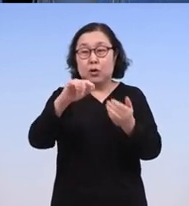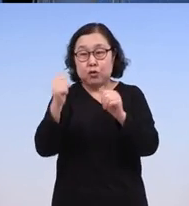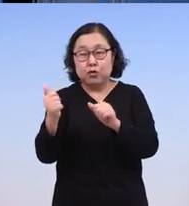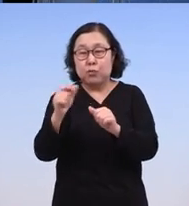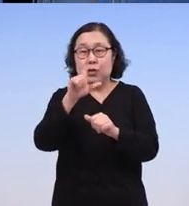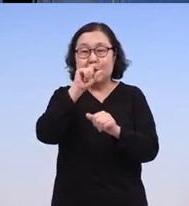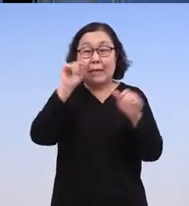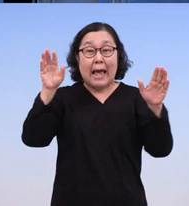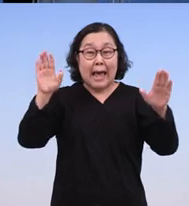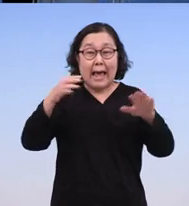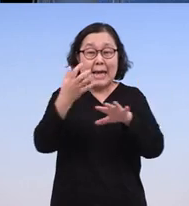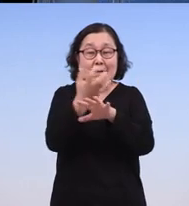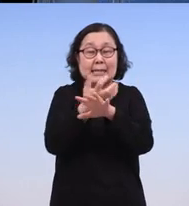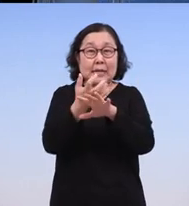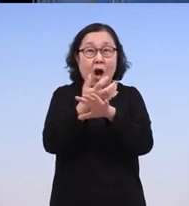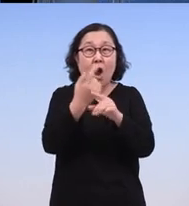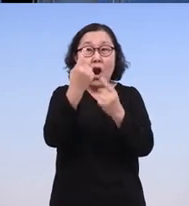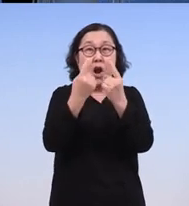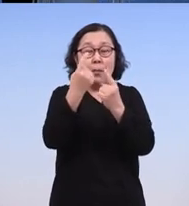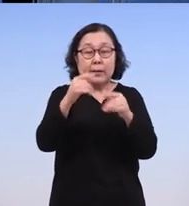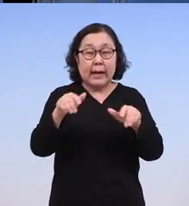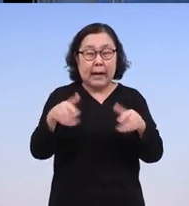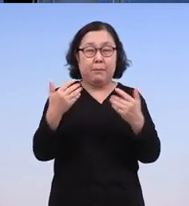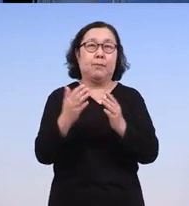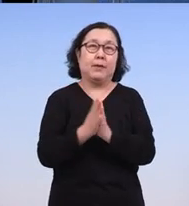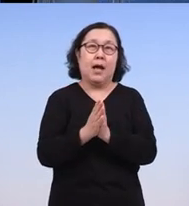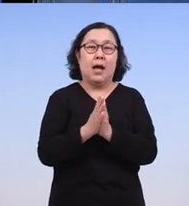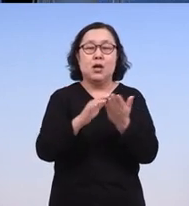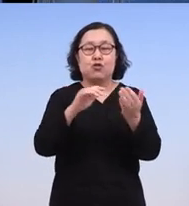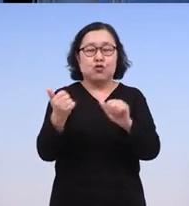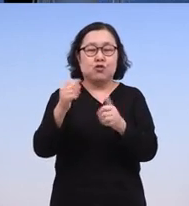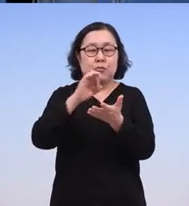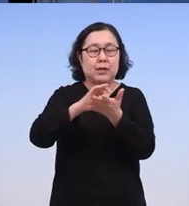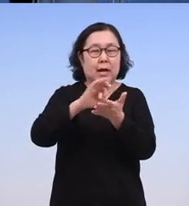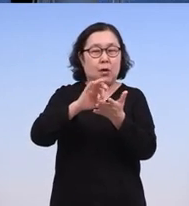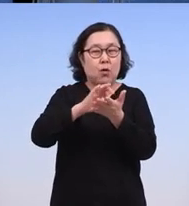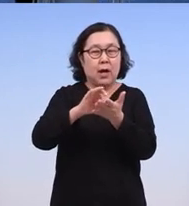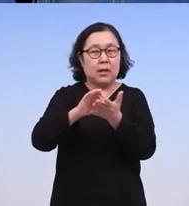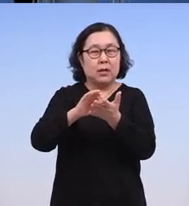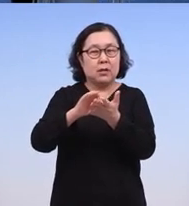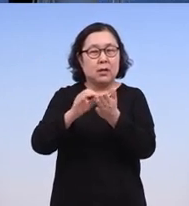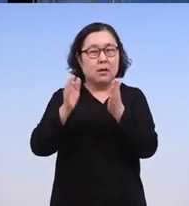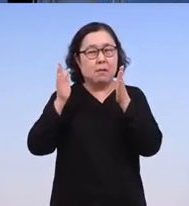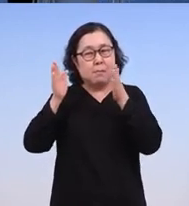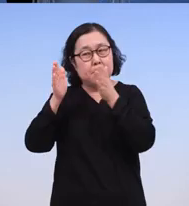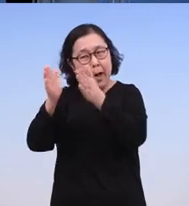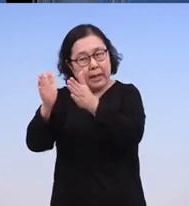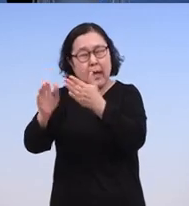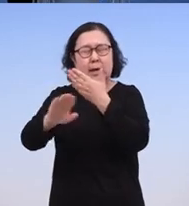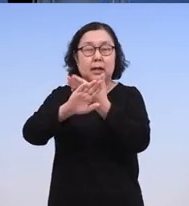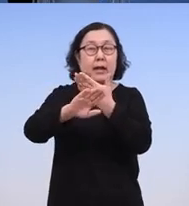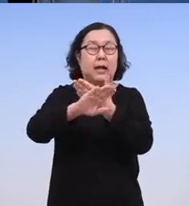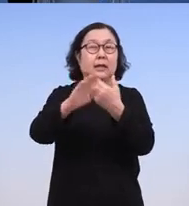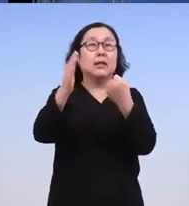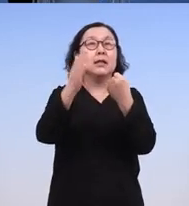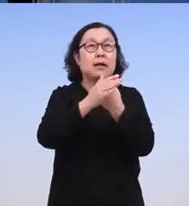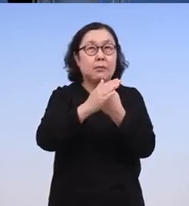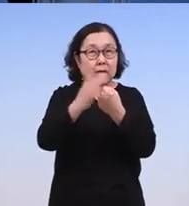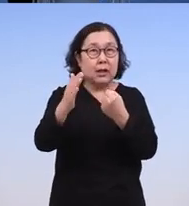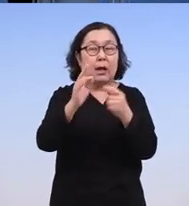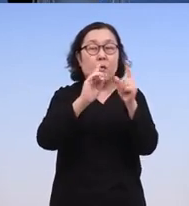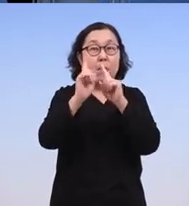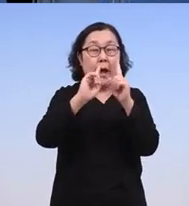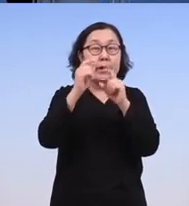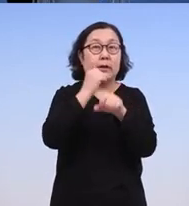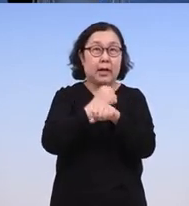죽음은 새털보다 가볍다. 죽음을 사용하는 방향이 다르기 때문이다. 아마 이 그 책